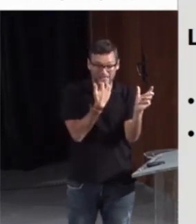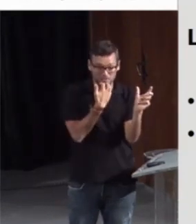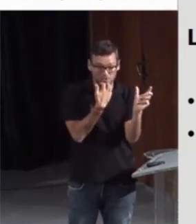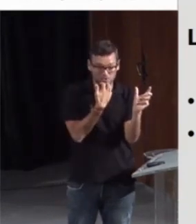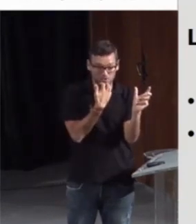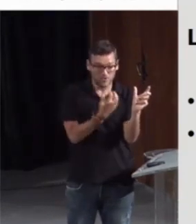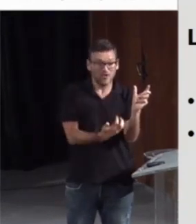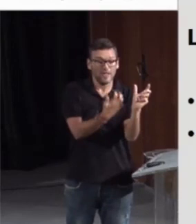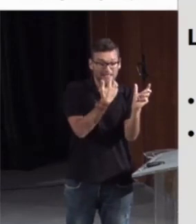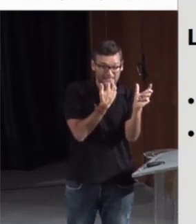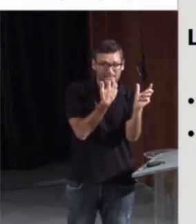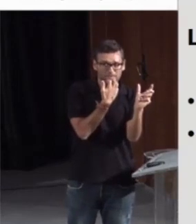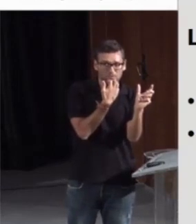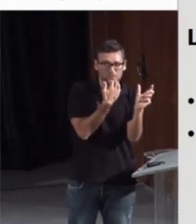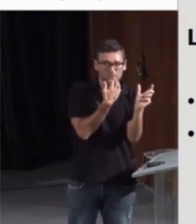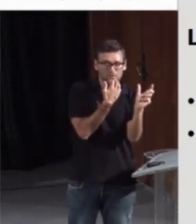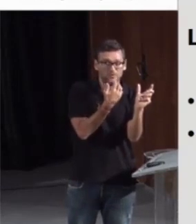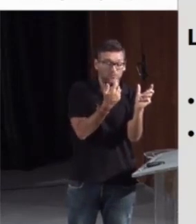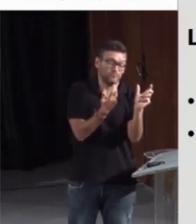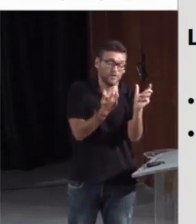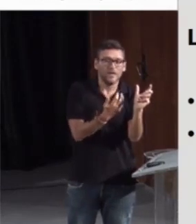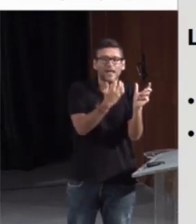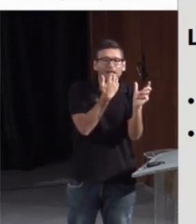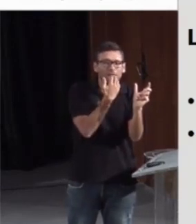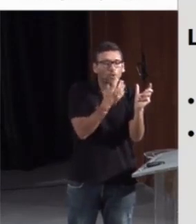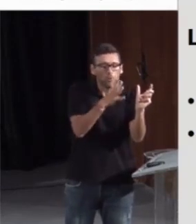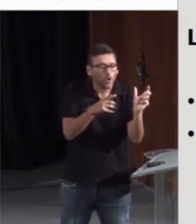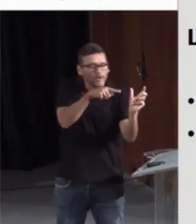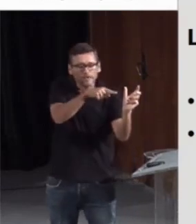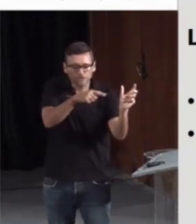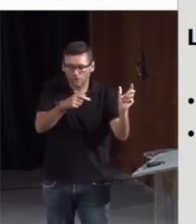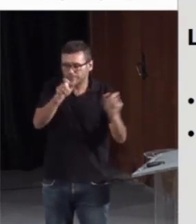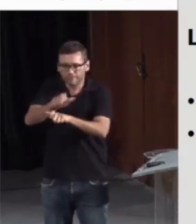condicionalidad con un signo, que es el signo ejemplo.